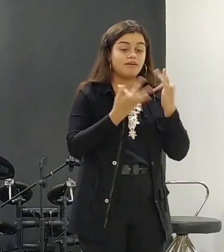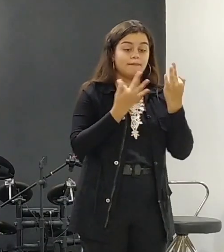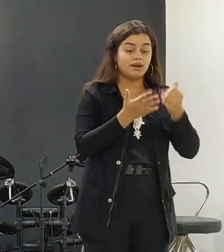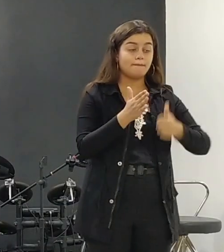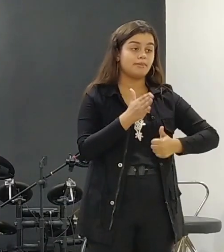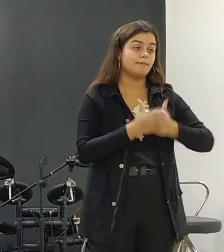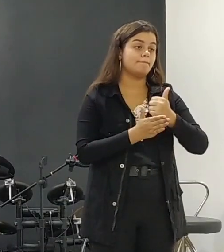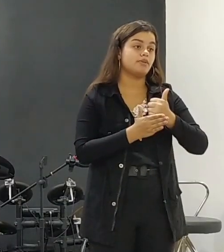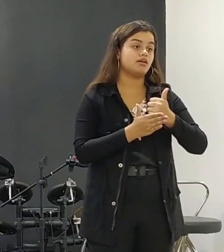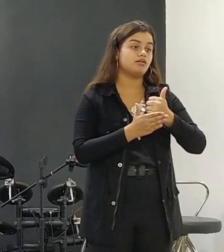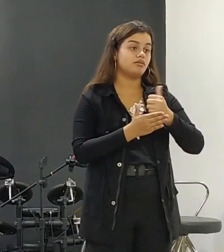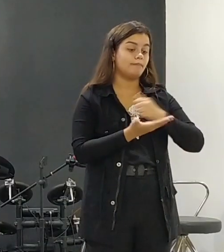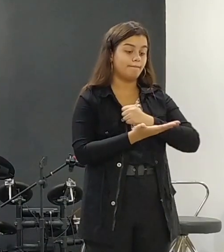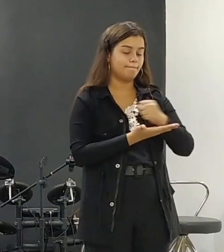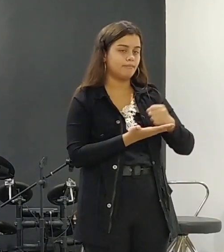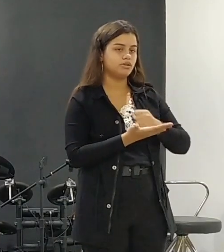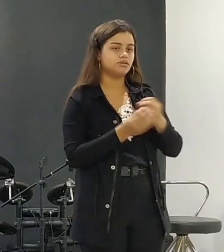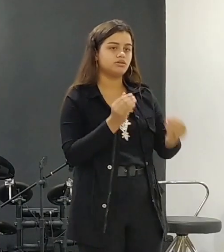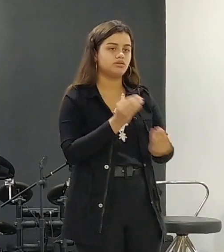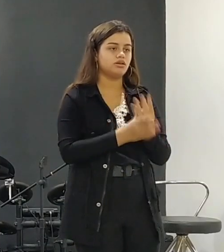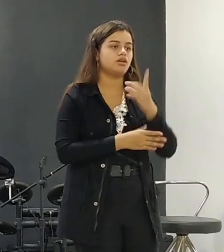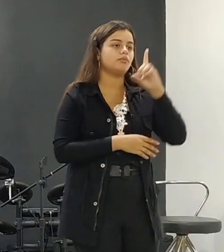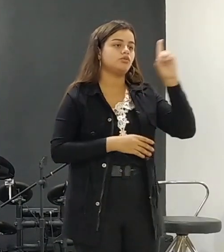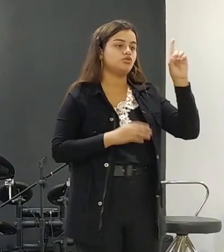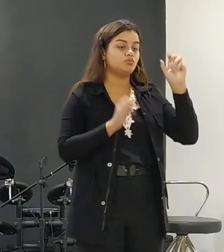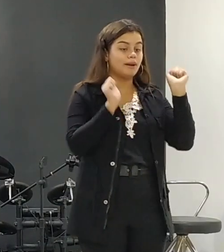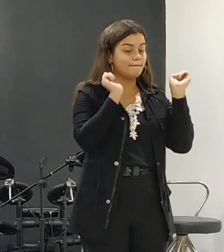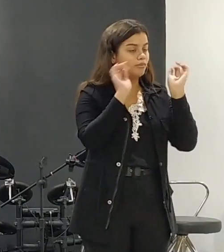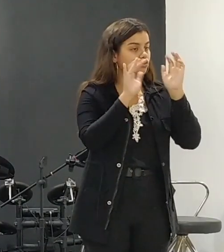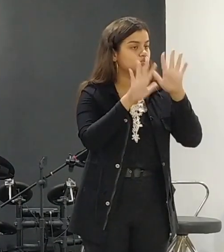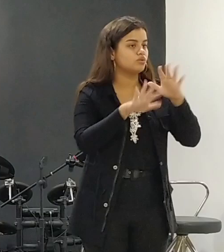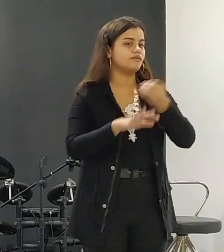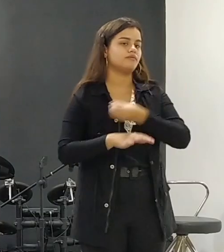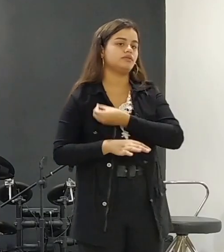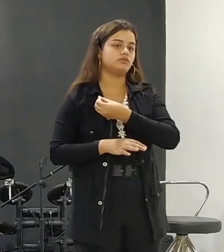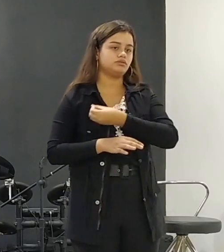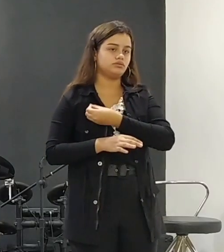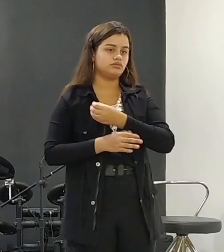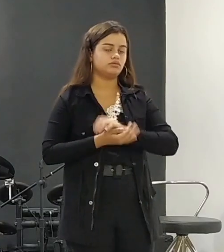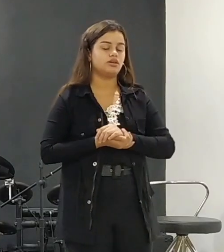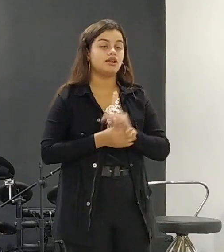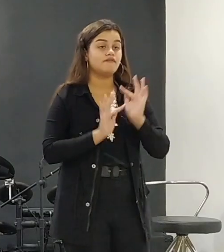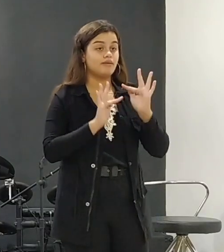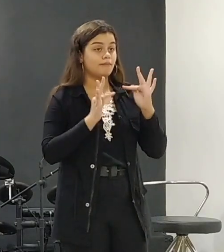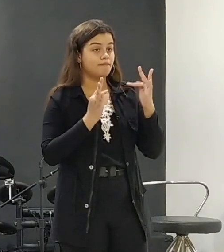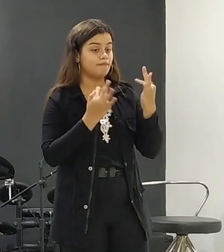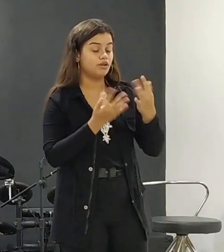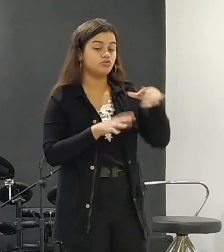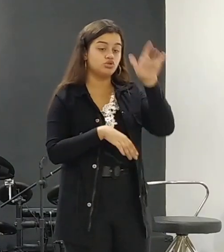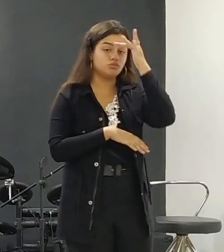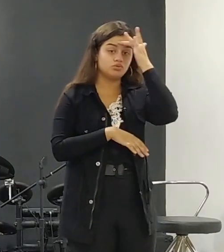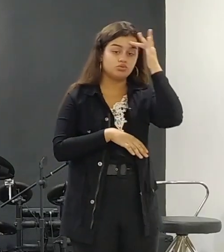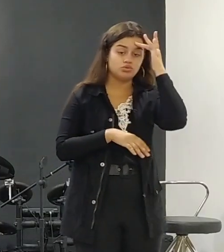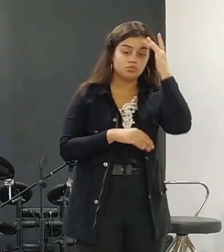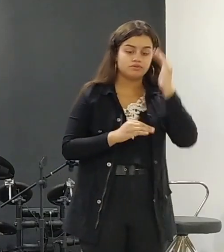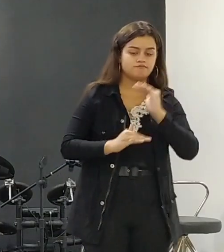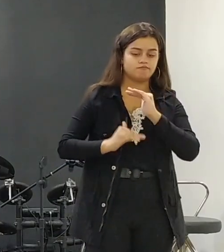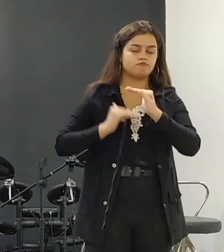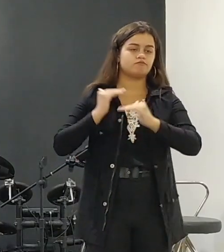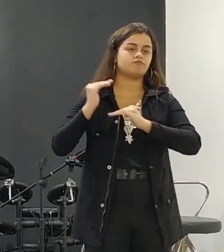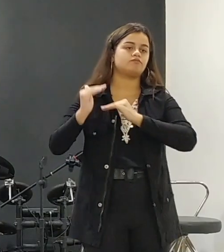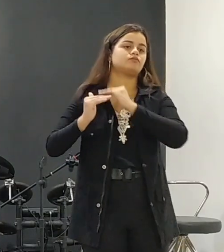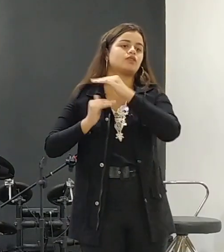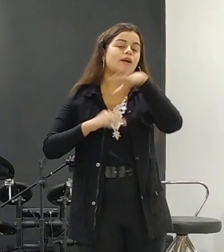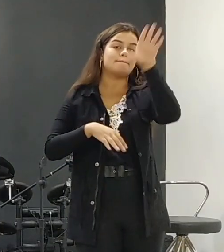estrutura criada por Deus para abençoar vidas. É na família onde as pessoas podem crescer de forma